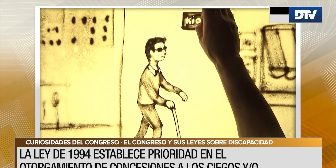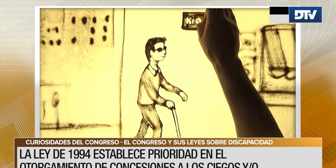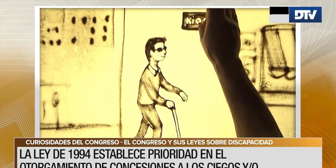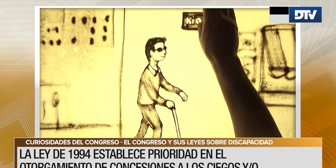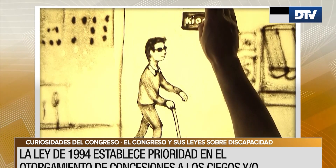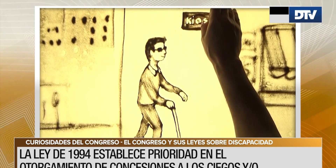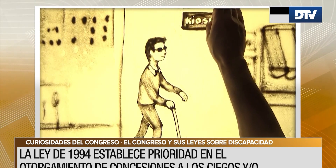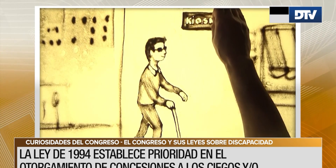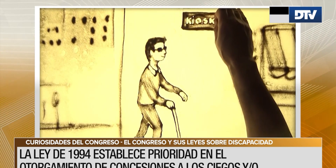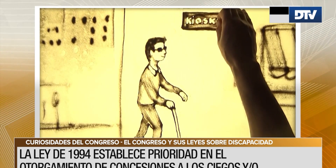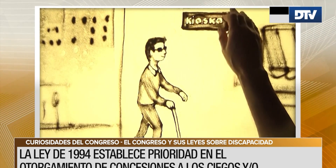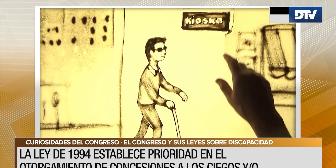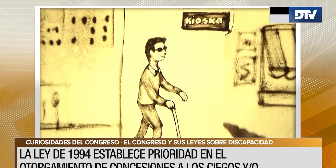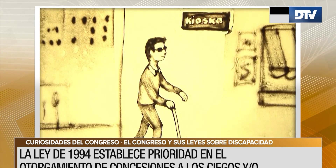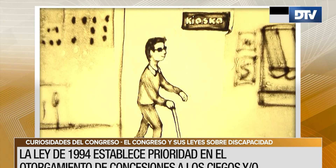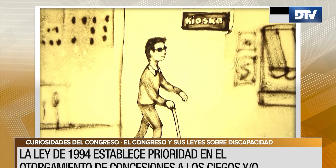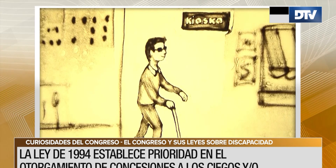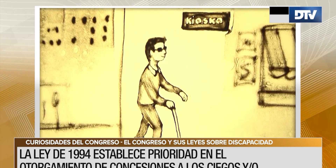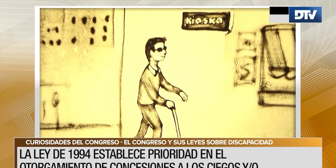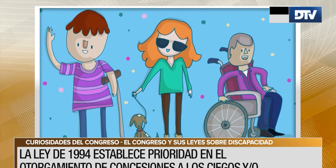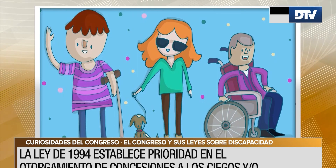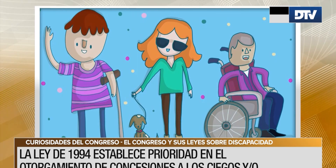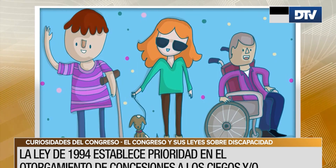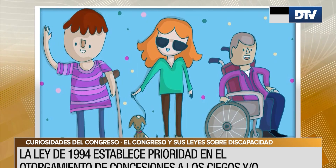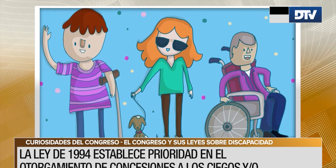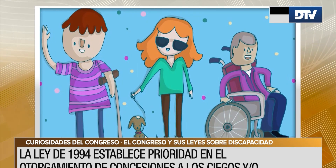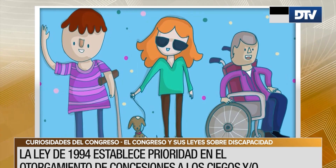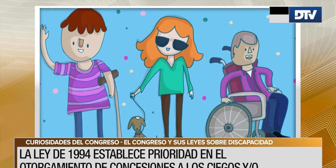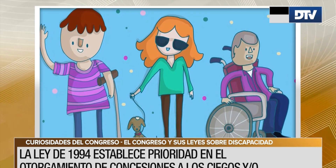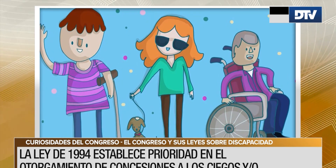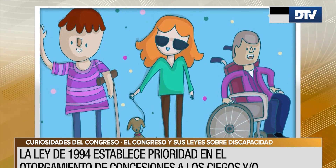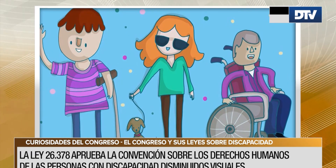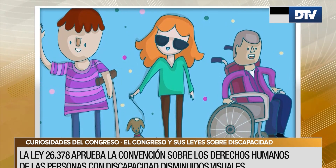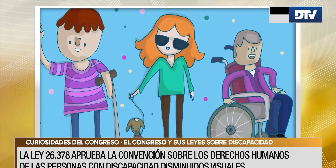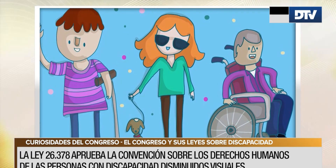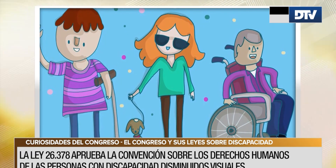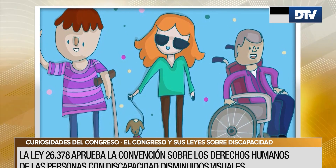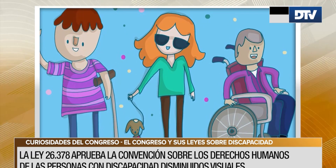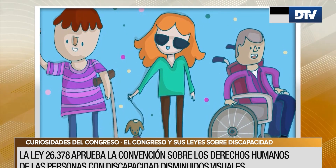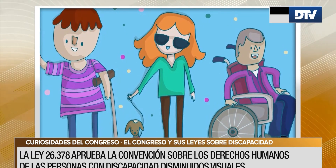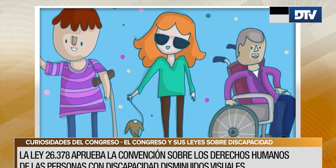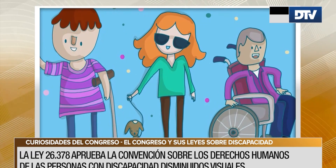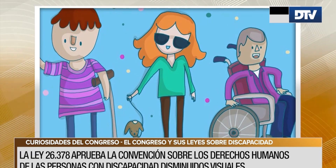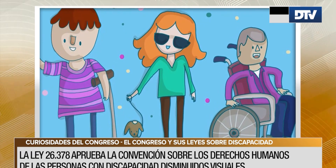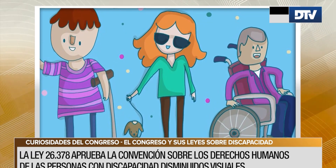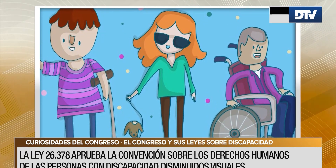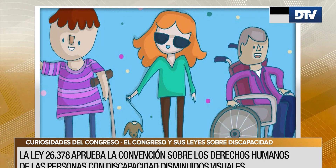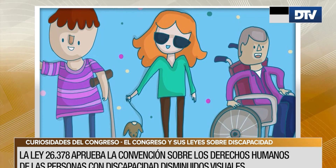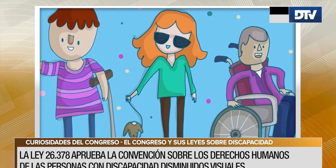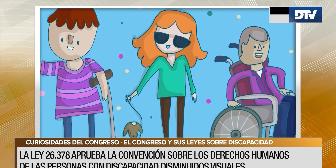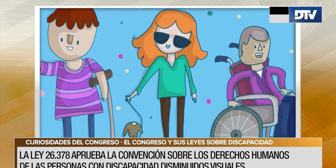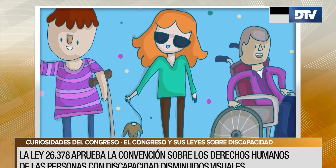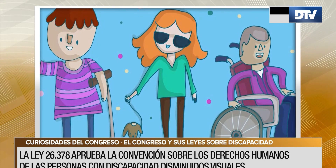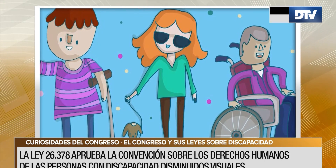o privadas a los ciegos y/o disminuidos visuales. Finalmente, la ley 26.378